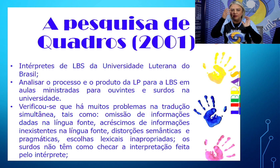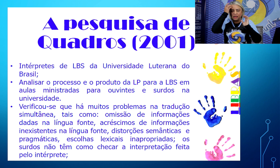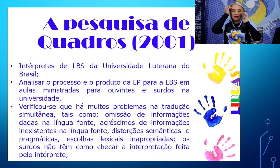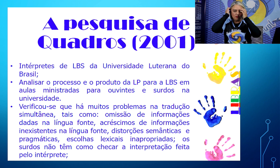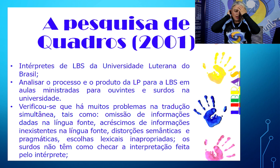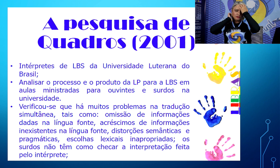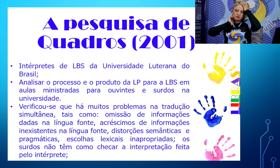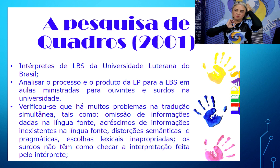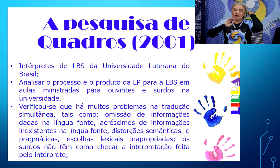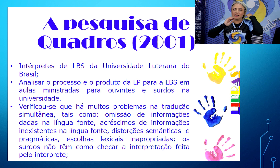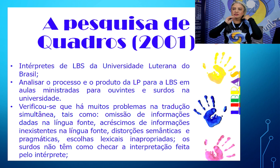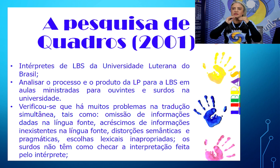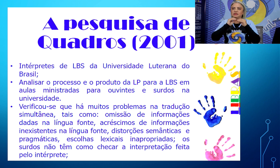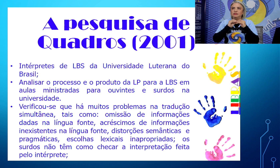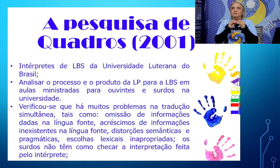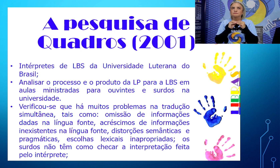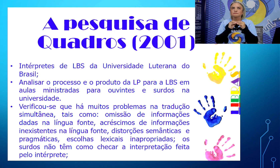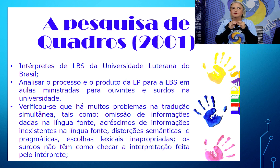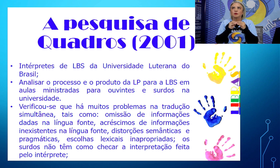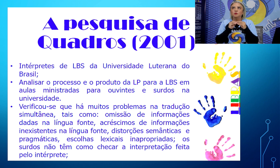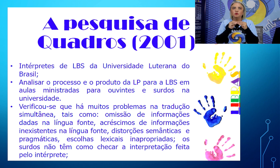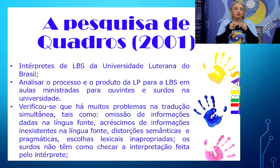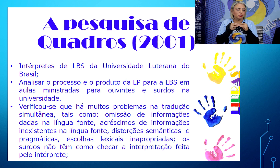a Quadros fala, assim, muito sobre a